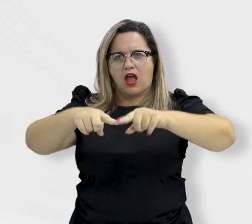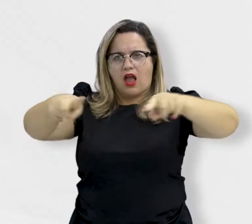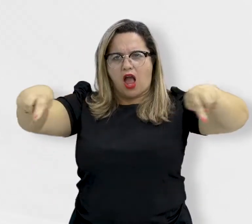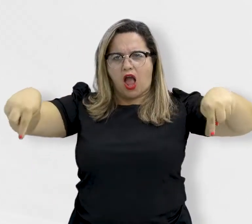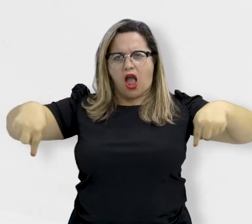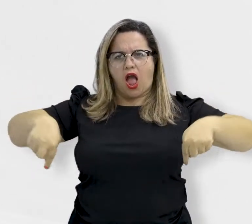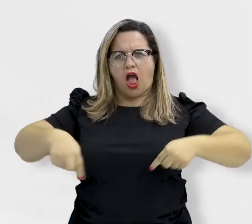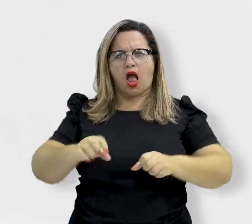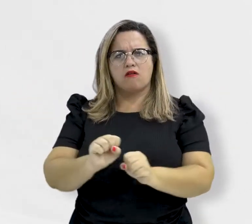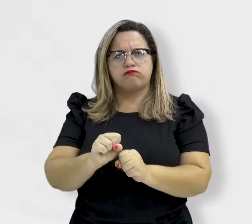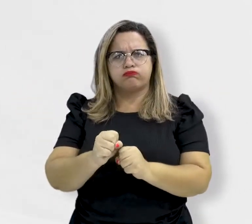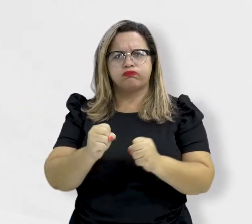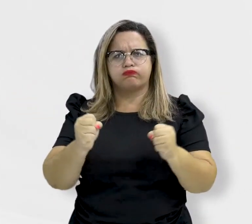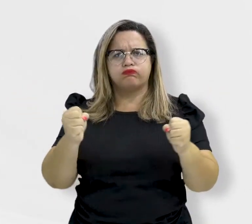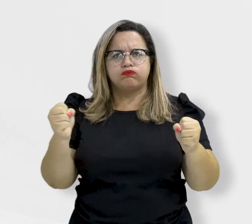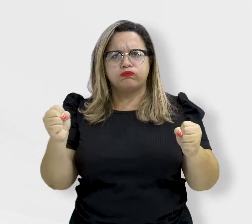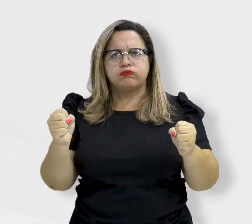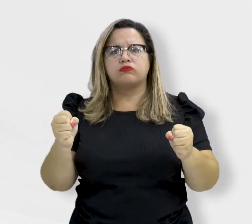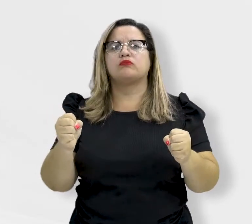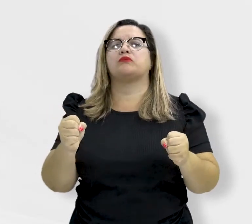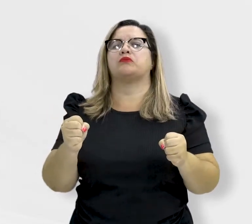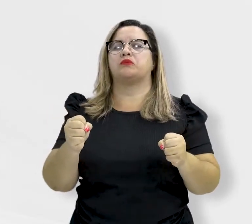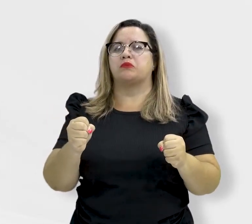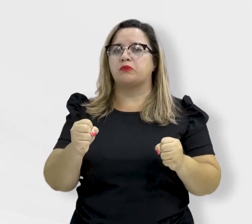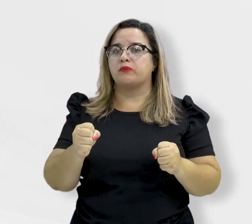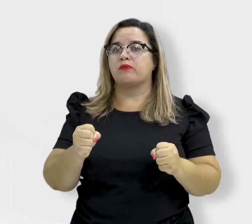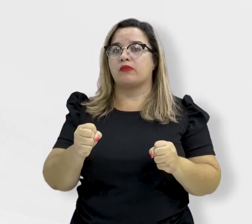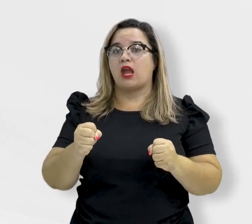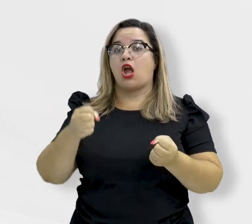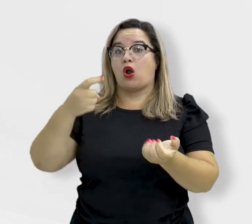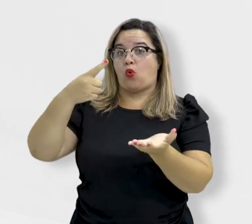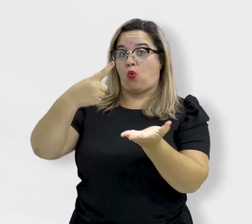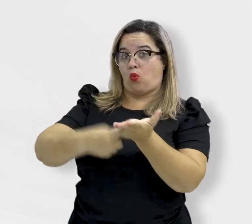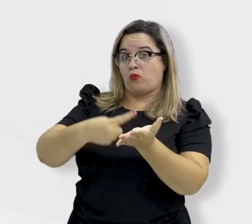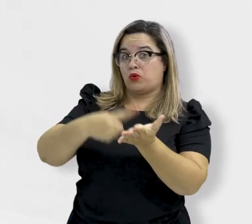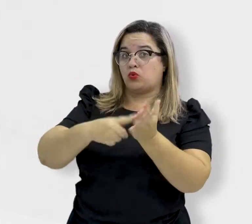3.129,64 metros quadrados, permutado com a Prefeitura Municipal. Terá